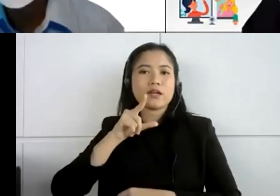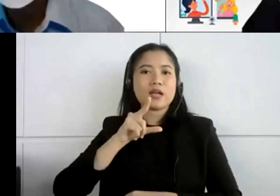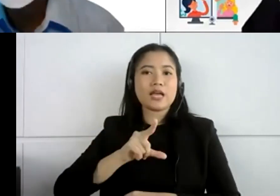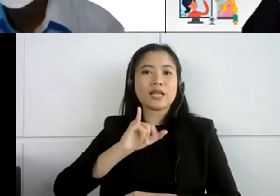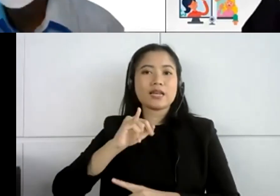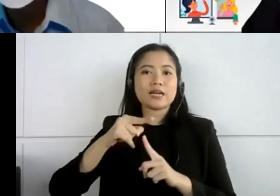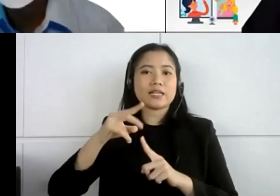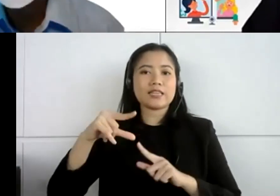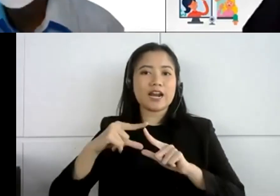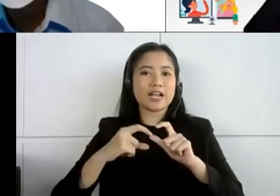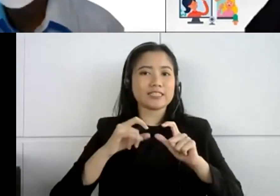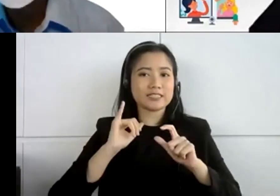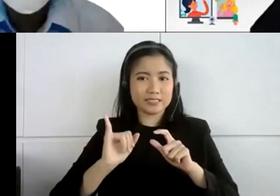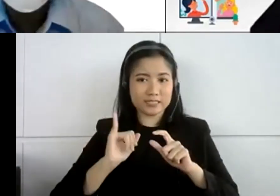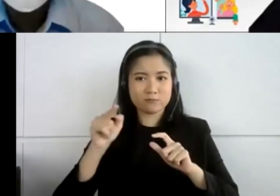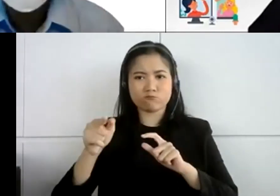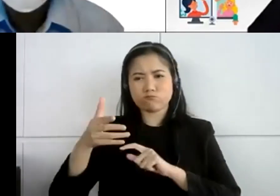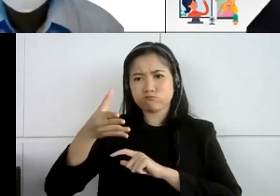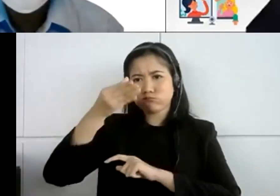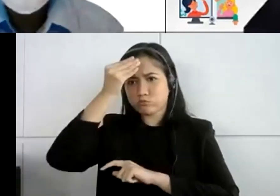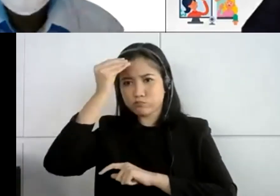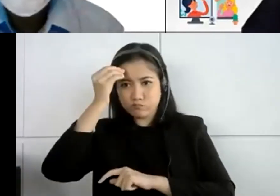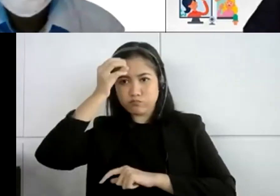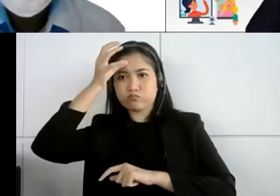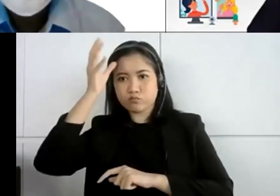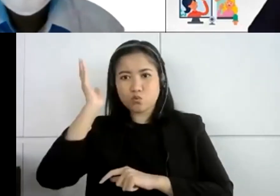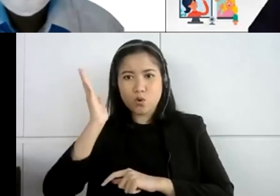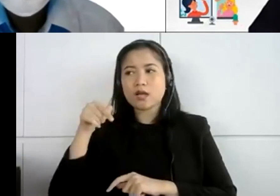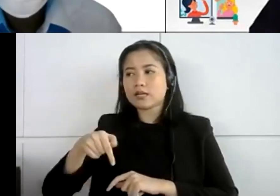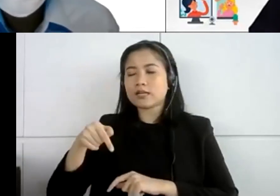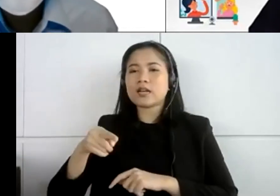meningkatkan kualitas juga masa pandemi ini.